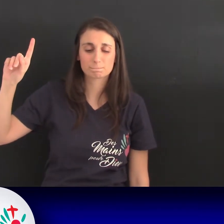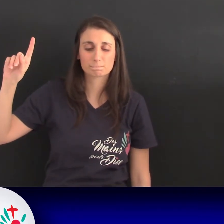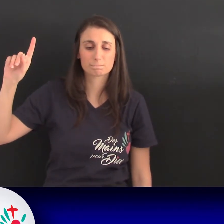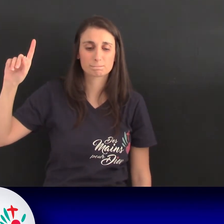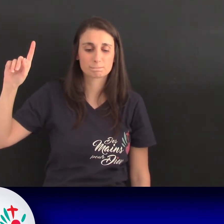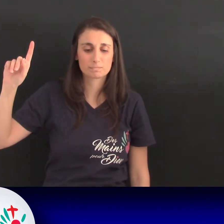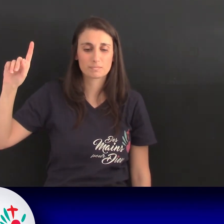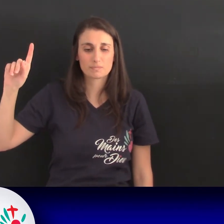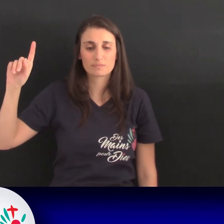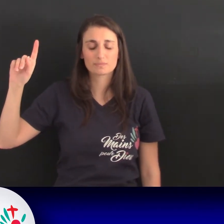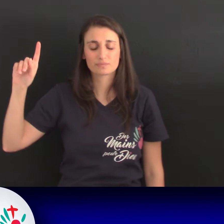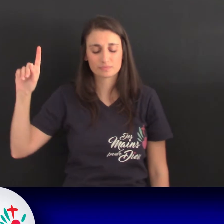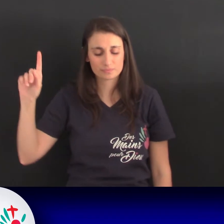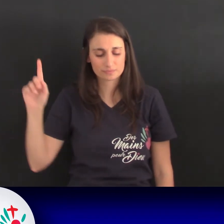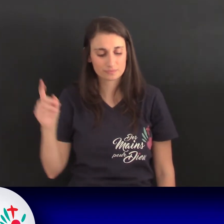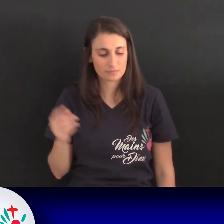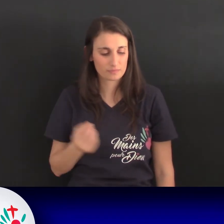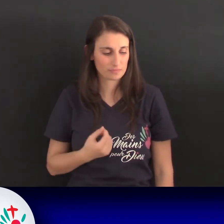porter mon